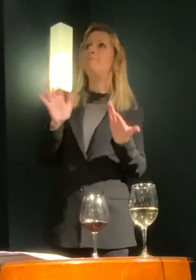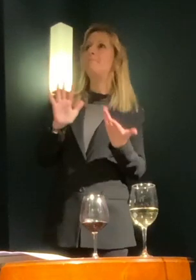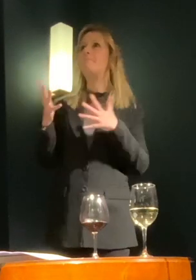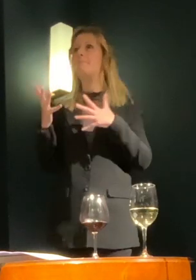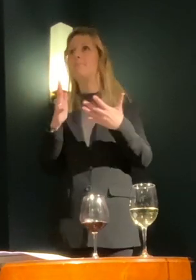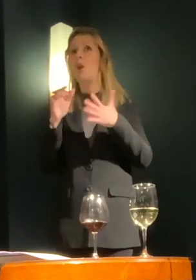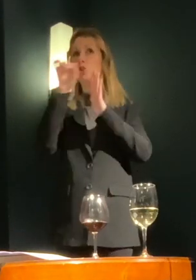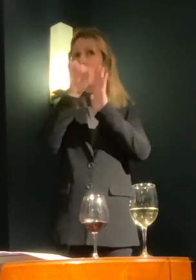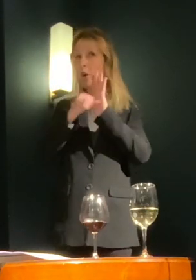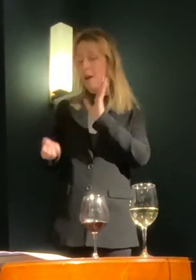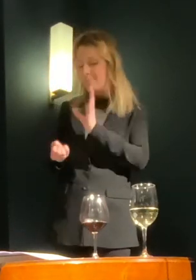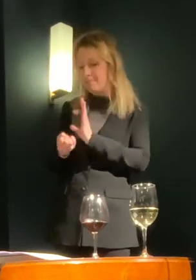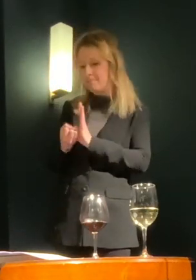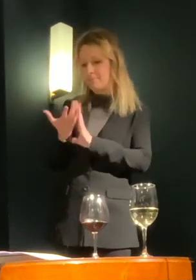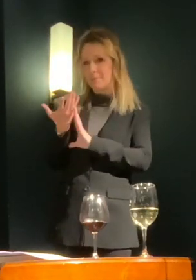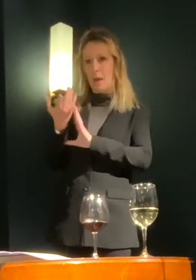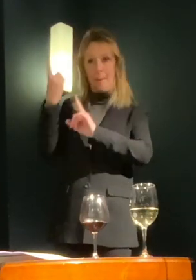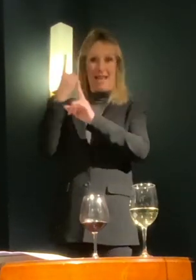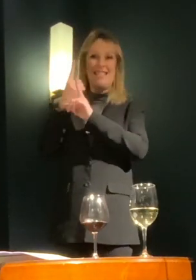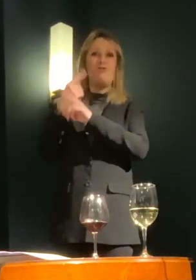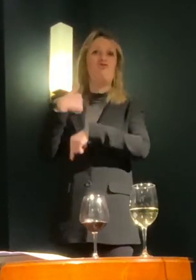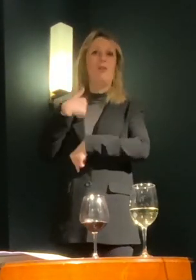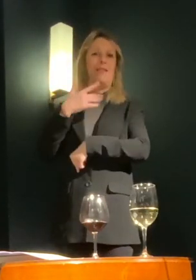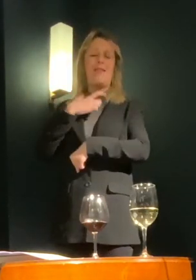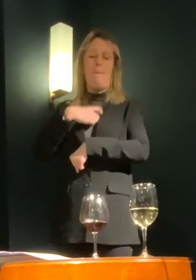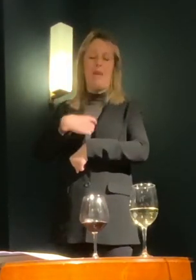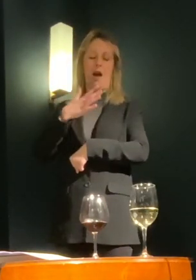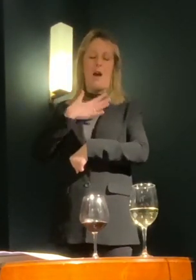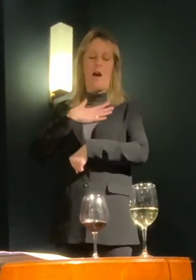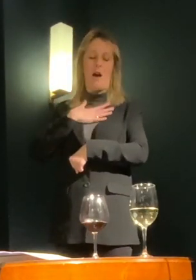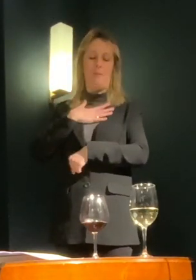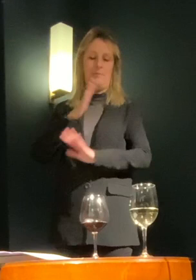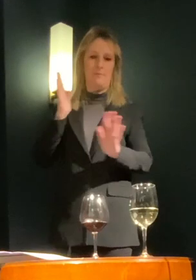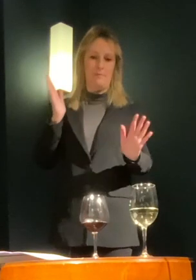questa storia nasce da un'esigenza mia personale, ovvero